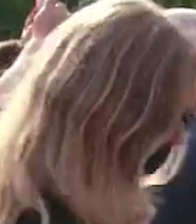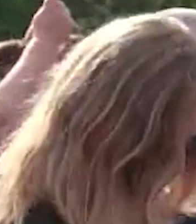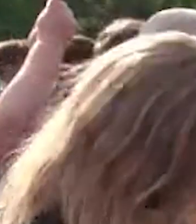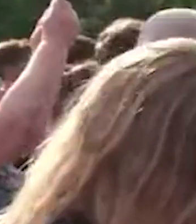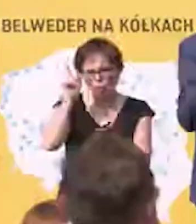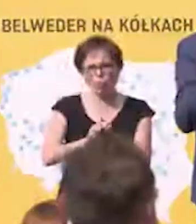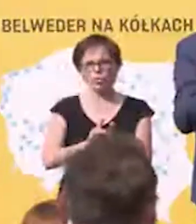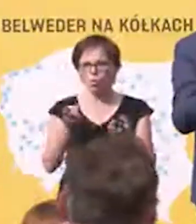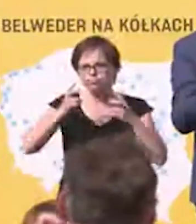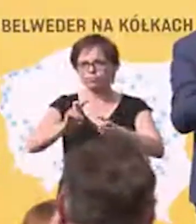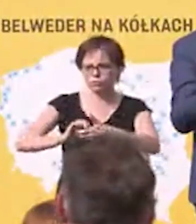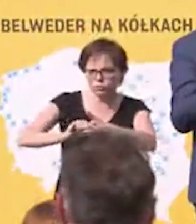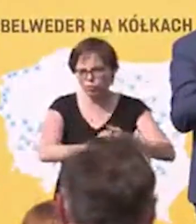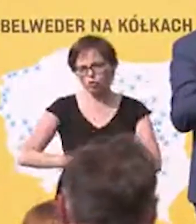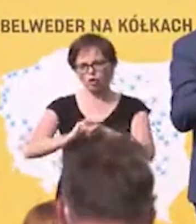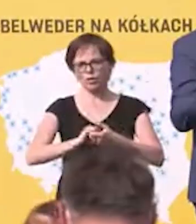Zbudowaliśmy wspólnotę.